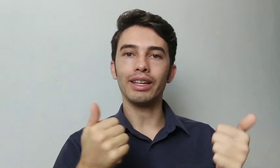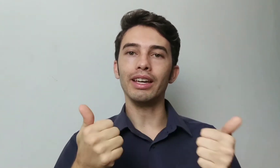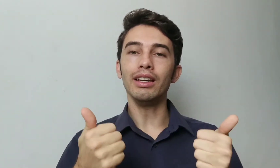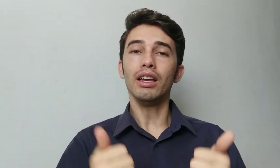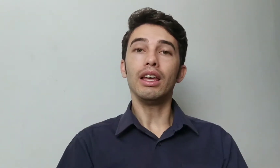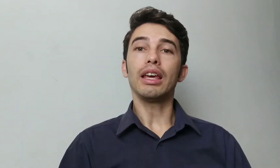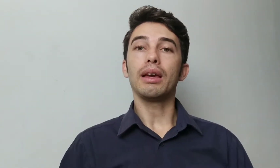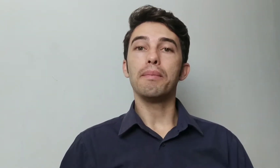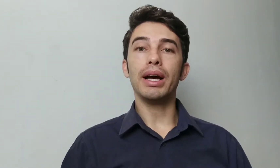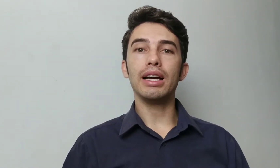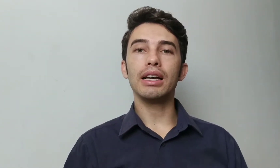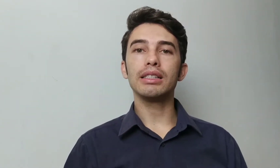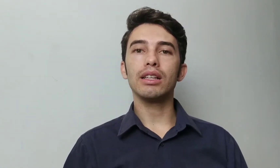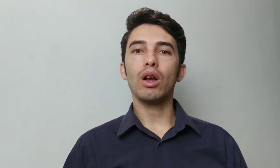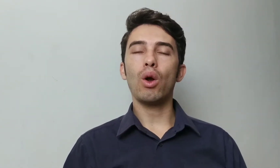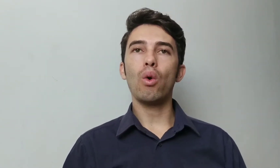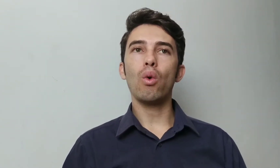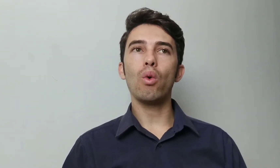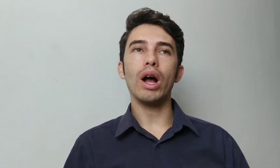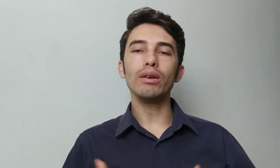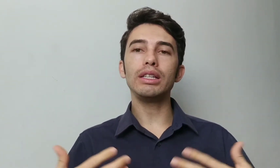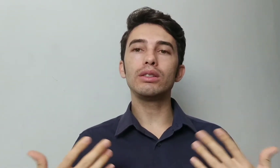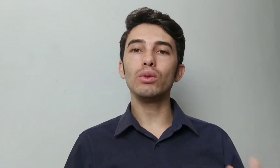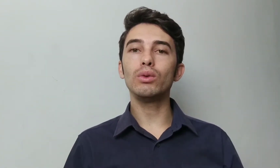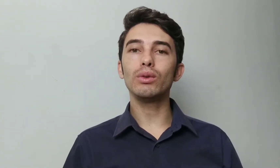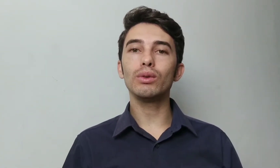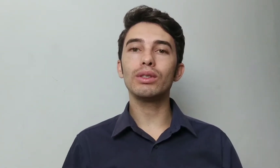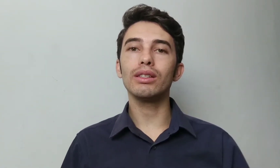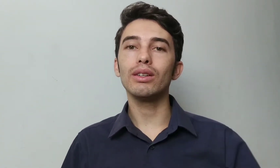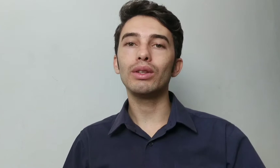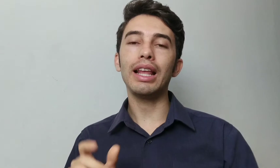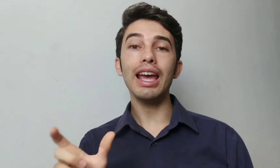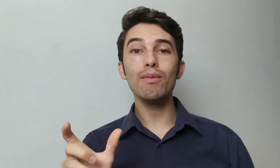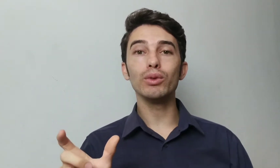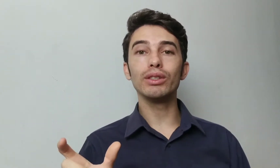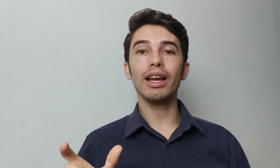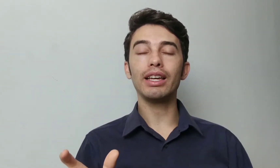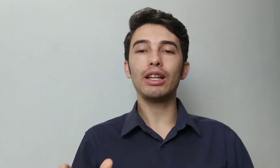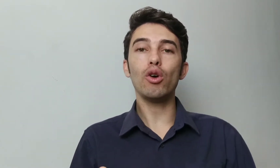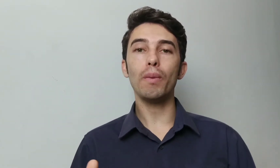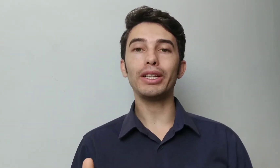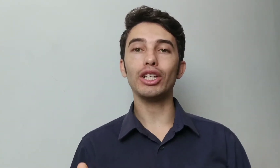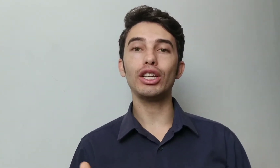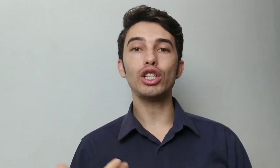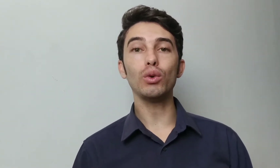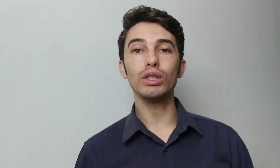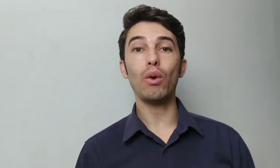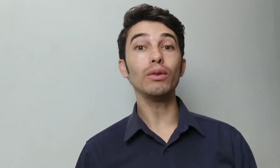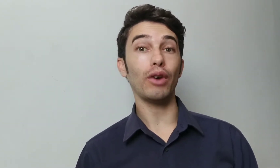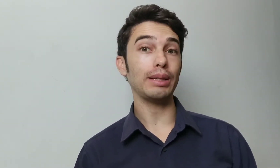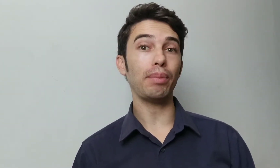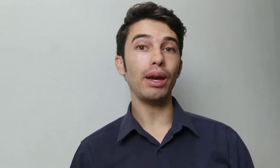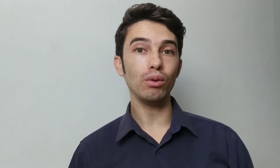Ok? Mas, quais os termos, né, que normalmente a gente usa quando faz